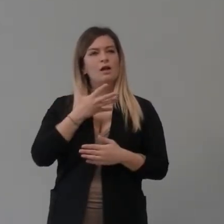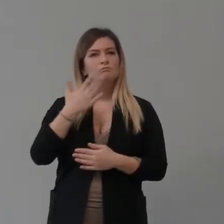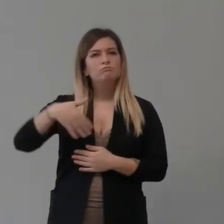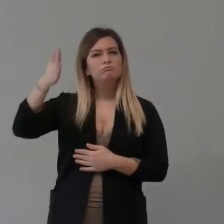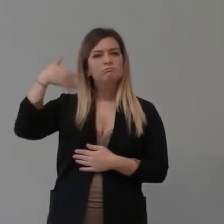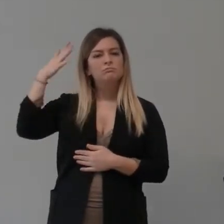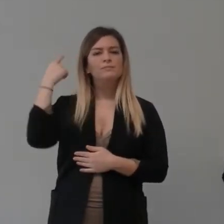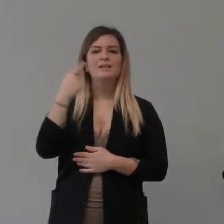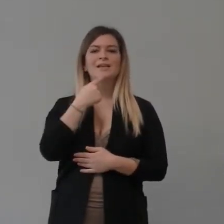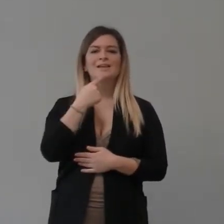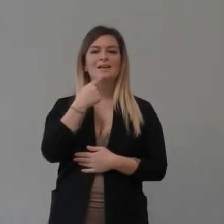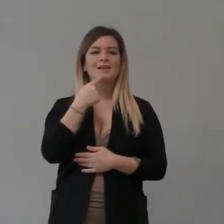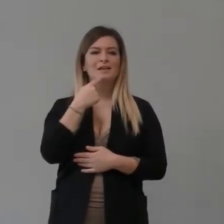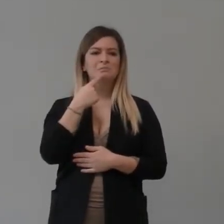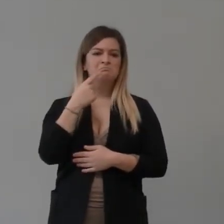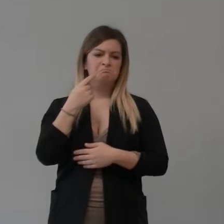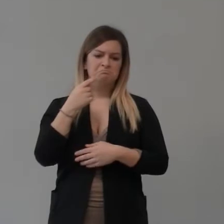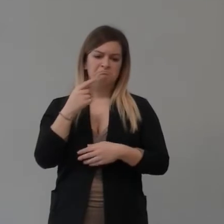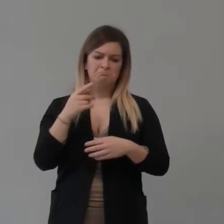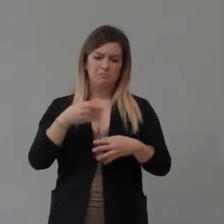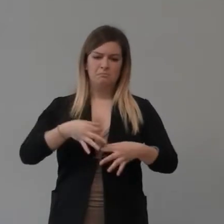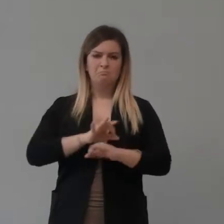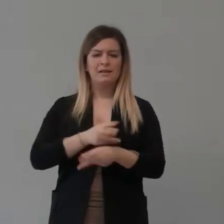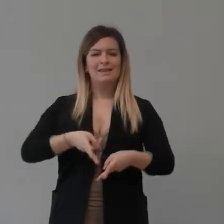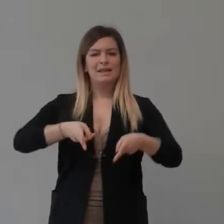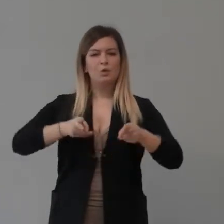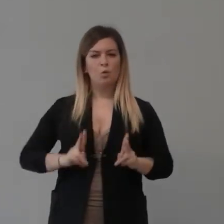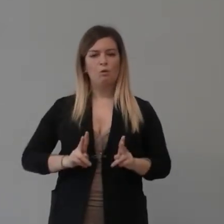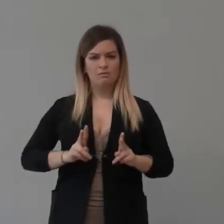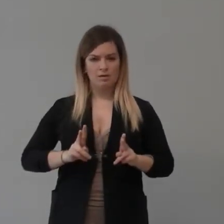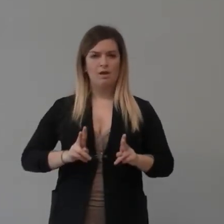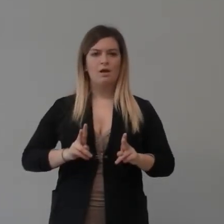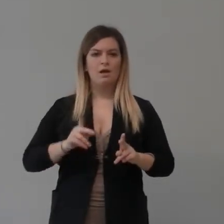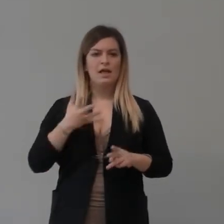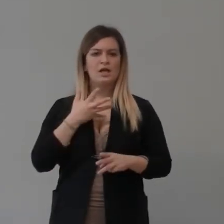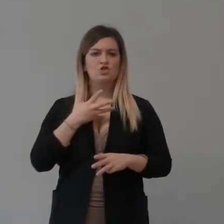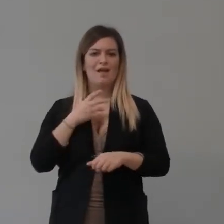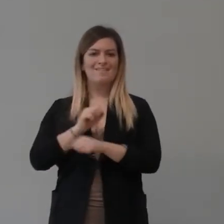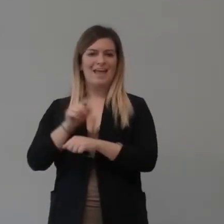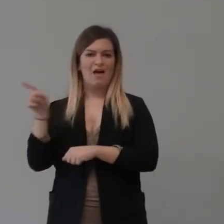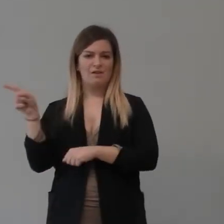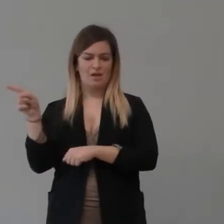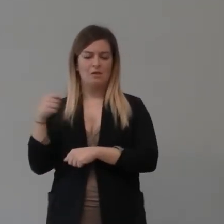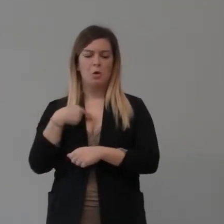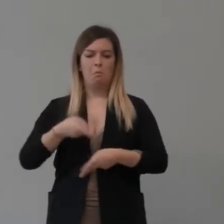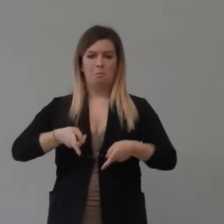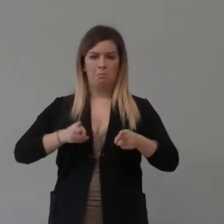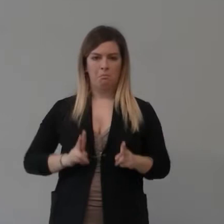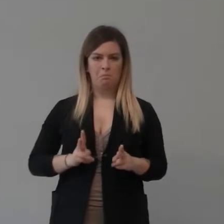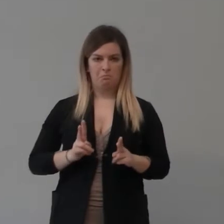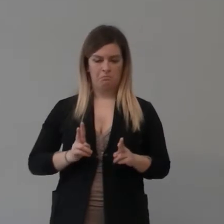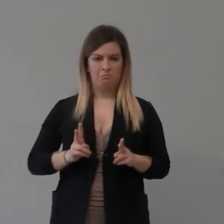servizi, quando si alzava da tavola, per far capire ai propri servitori che non sarebbe tornato,